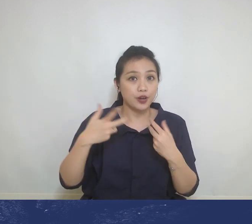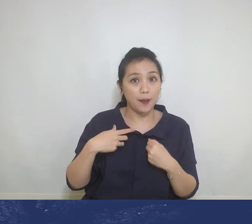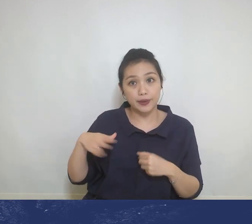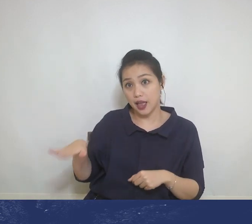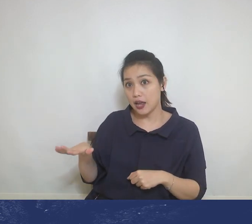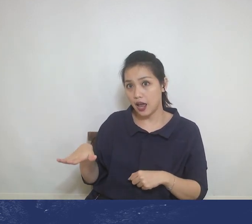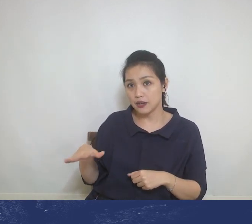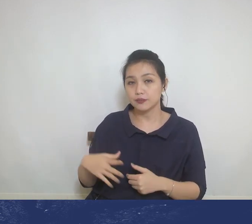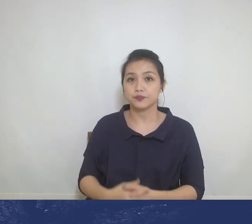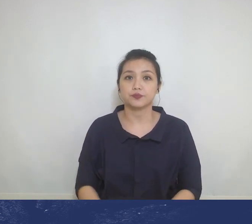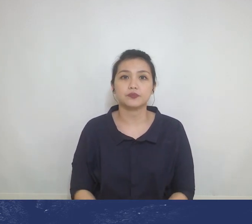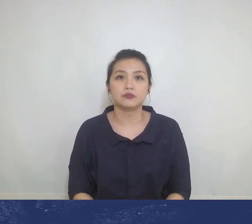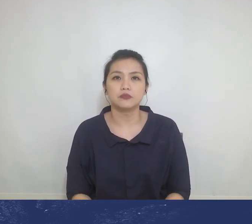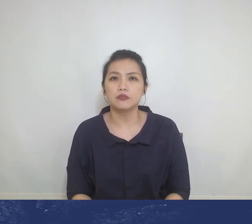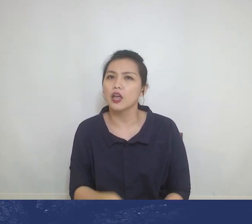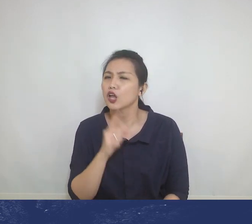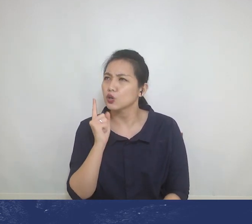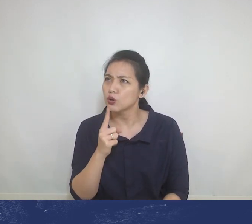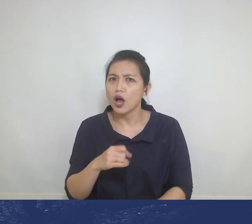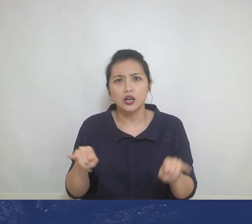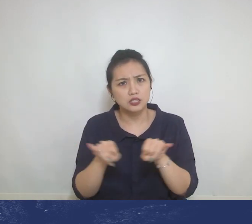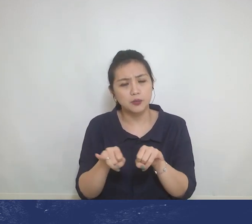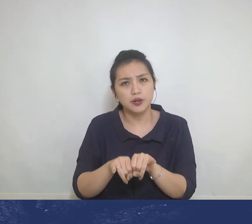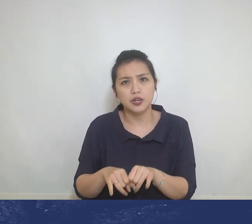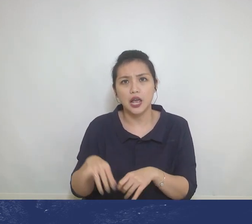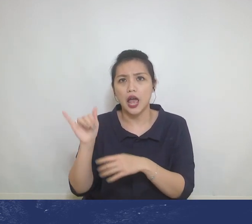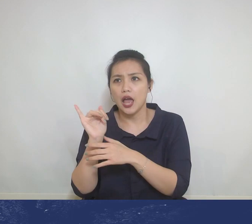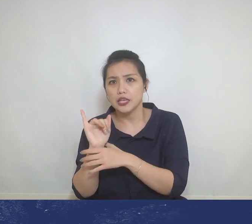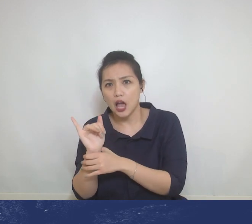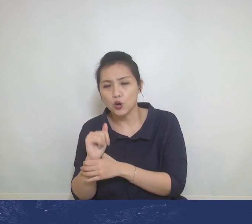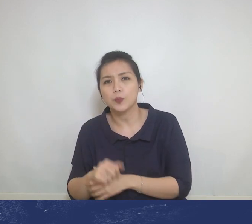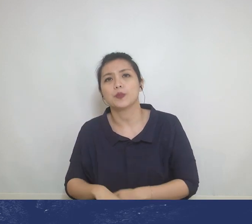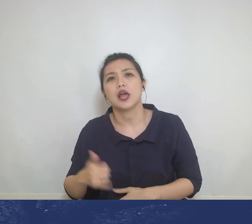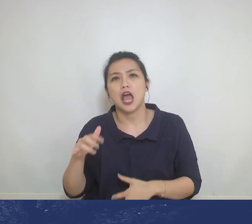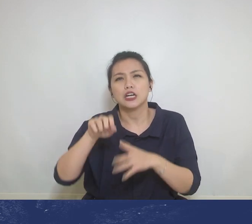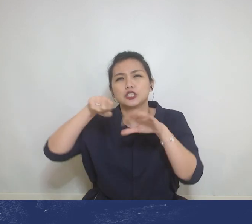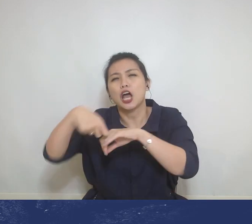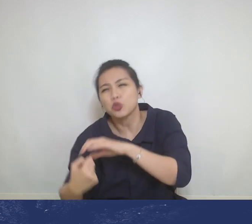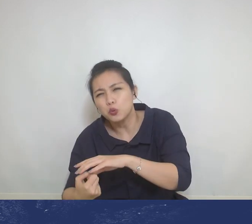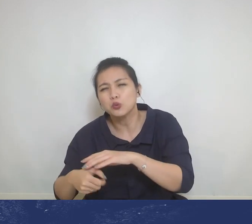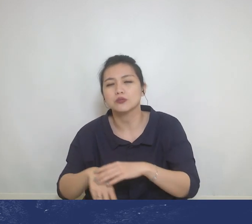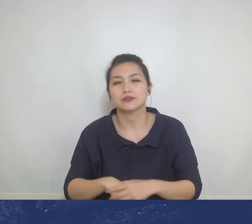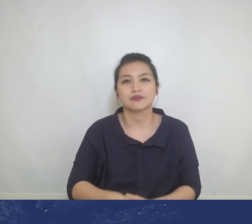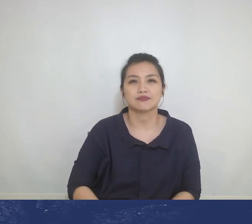belum dikaruniai anak. Itu seperti Yakub yang sedang terplecok.